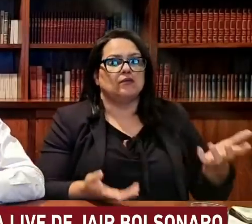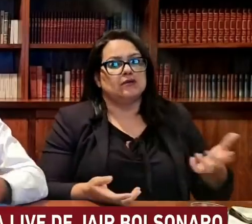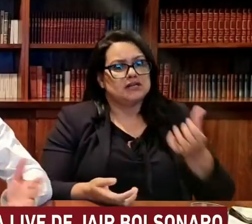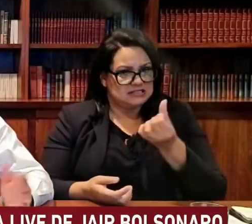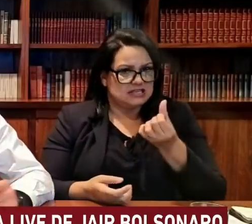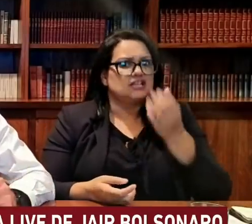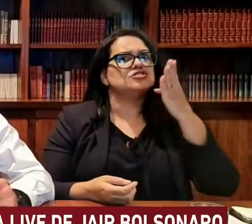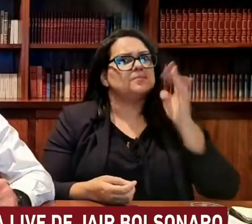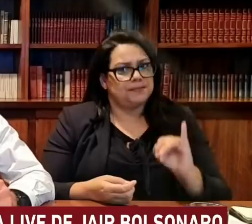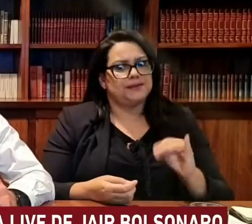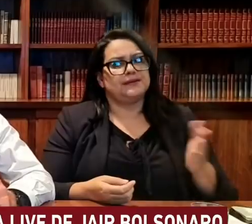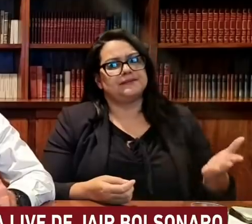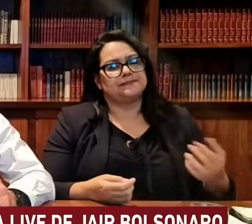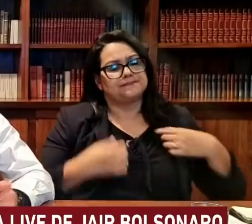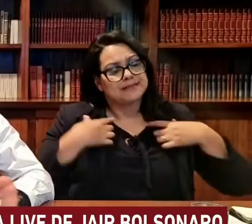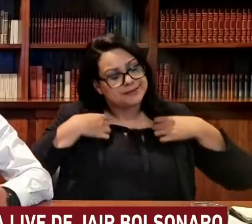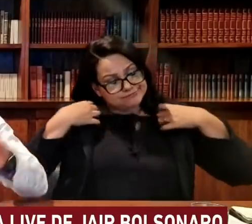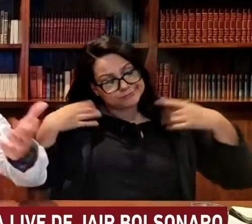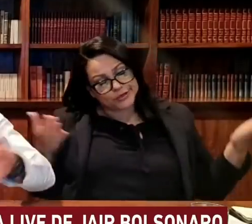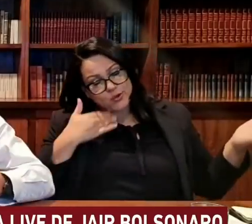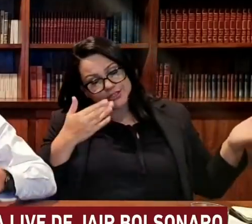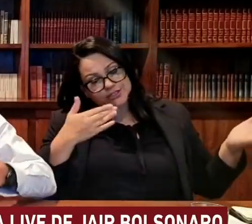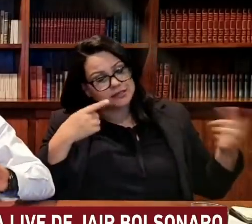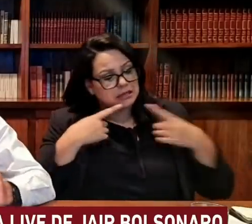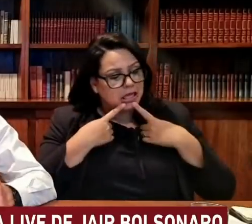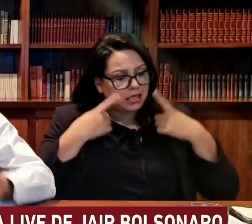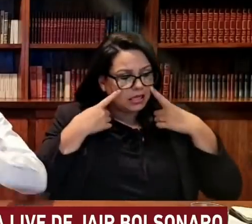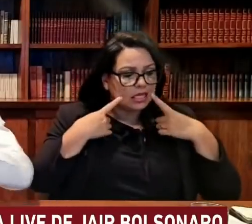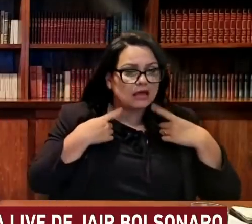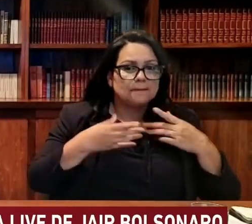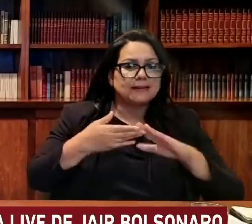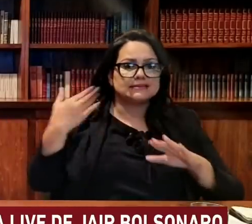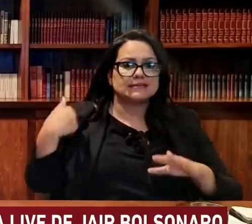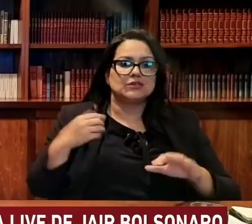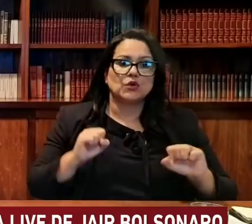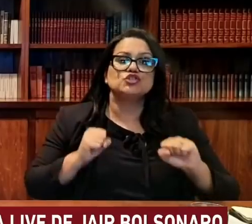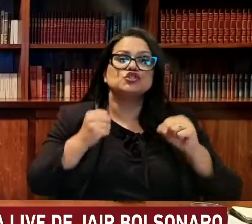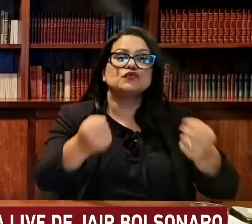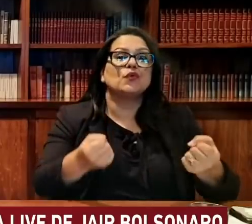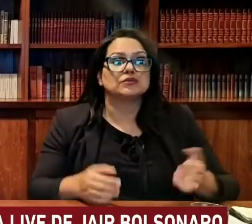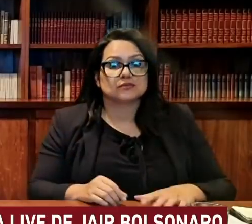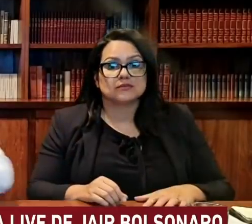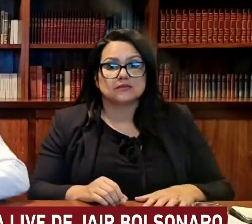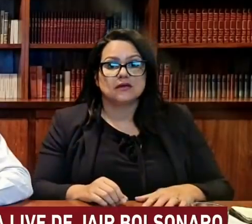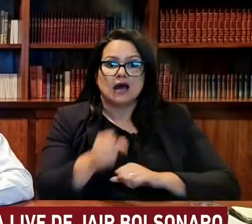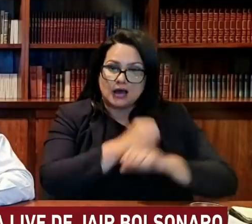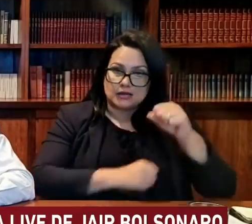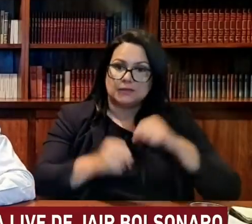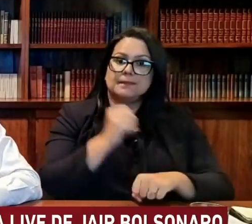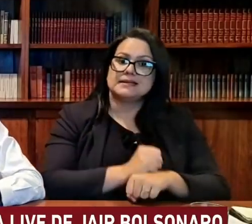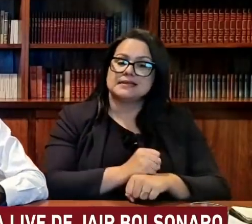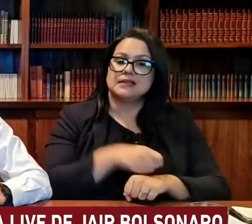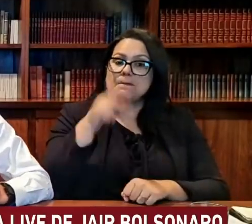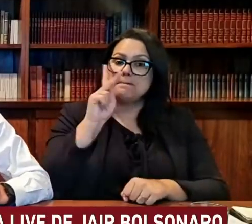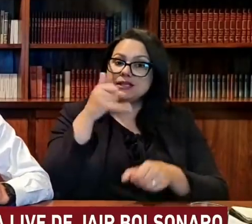Então, a roubalheira teve lá, mas tudo bem. Não adianta chorar o passado. Estamos aqui. Nosso E o ano passado, a Petrobras pagou